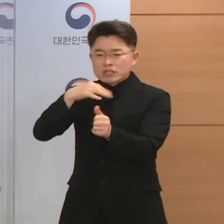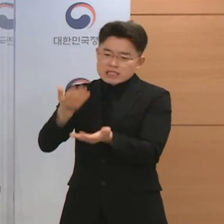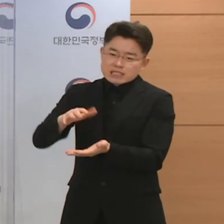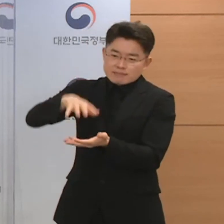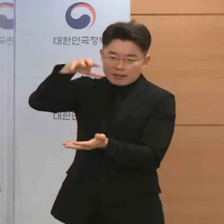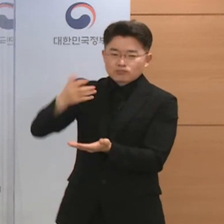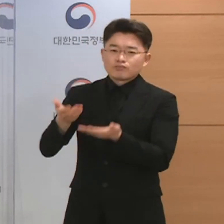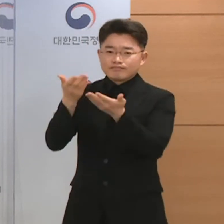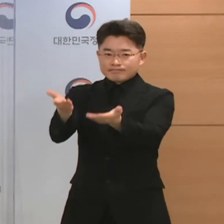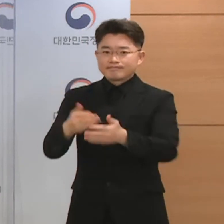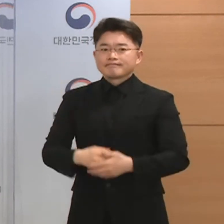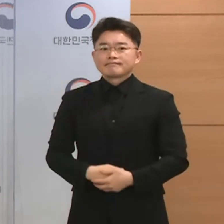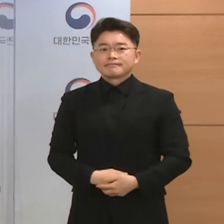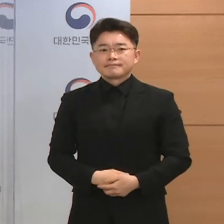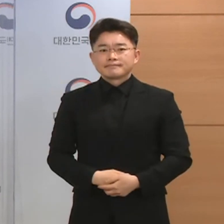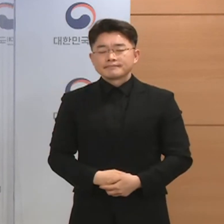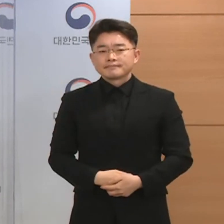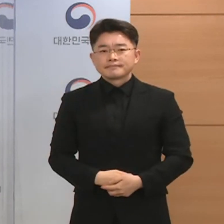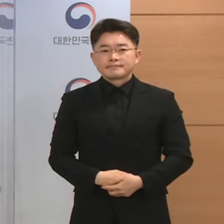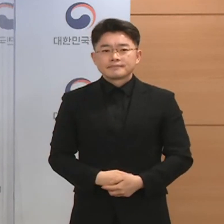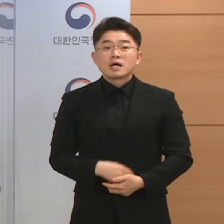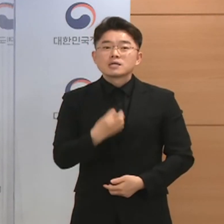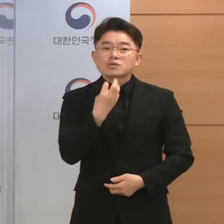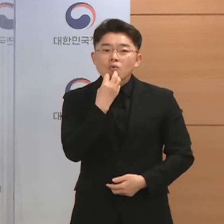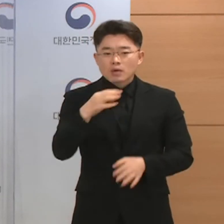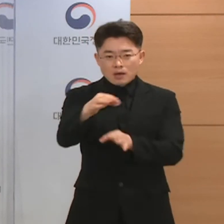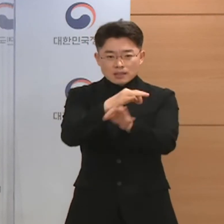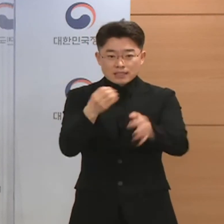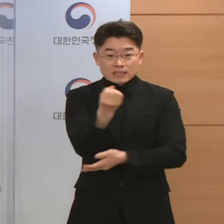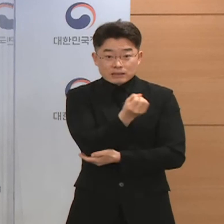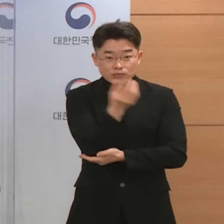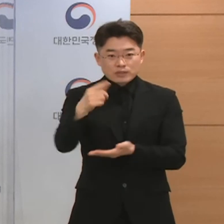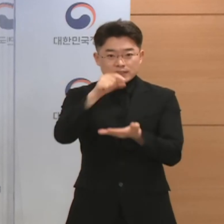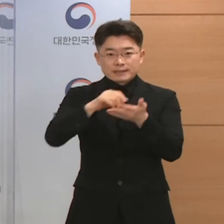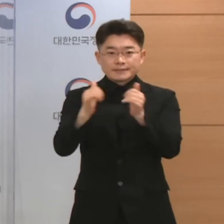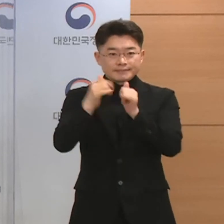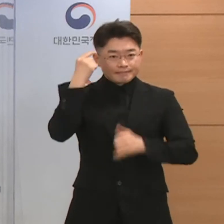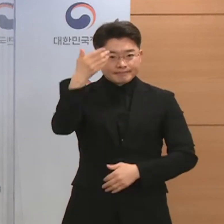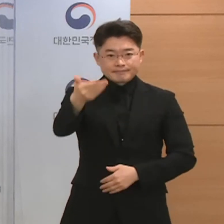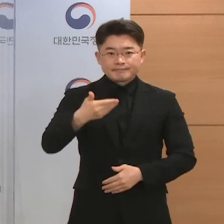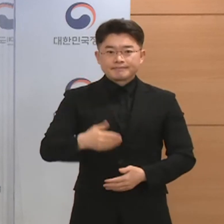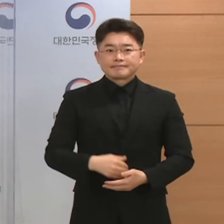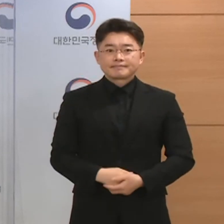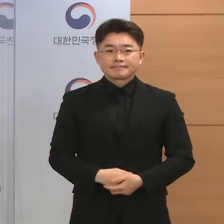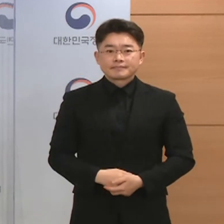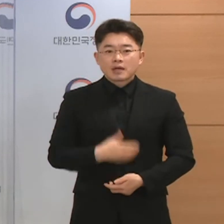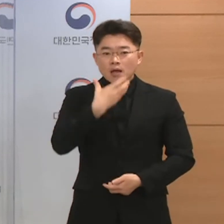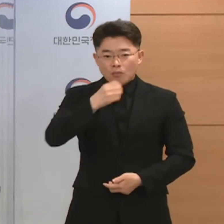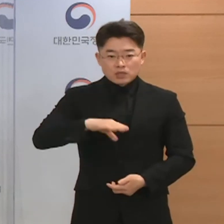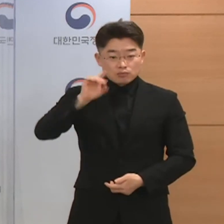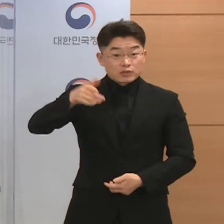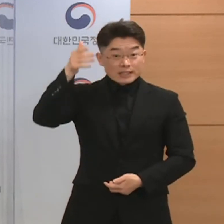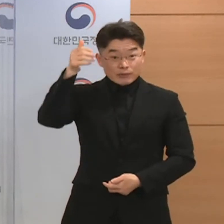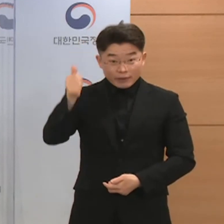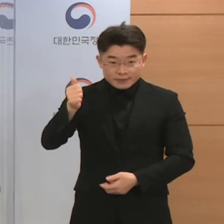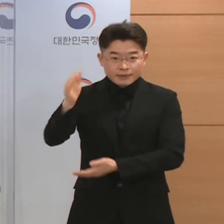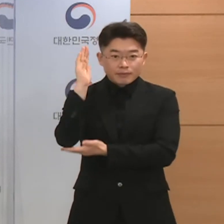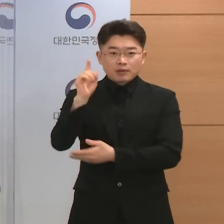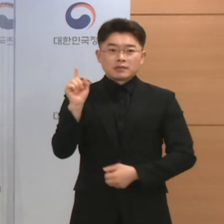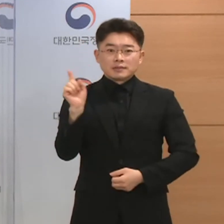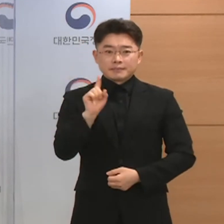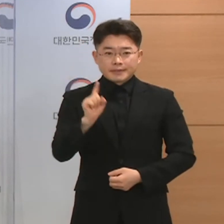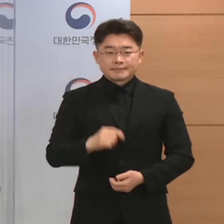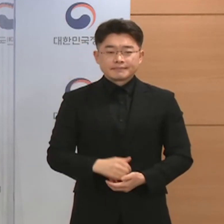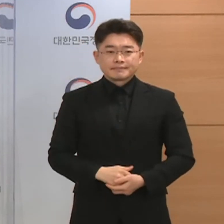조치들입니다. 네, 서울경제신문 김성태 기자님 질의입니다. 장관께서 말씀하신 것처럼 현장에서는